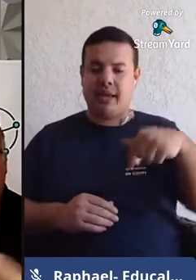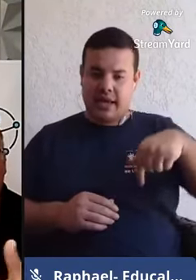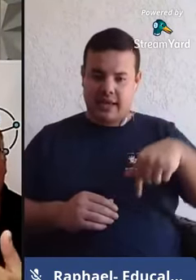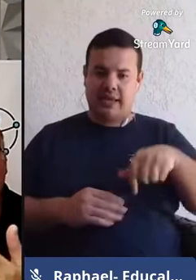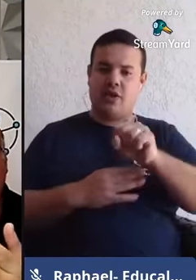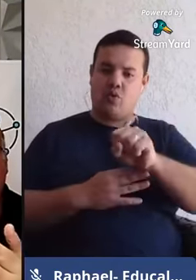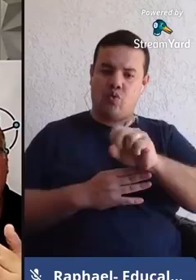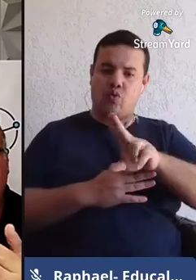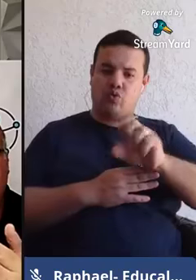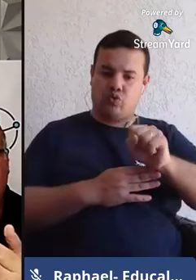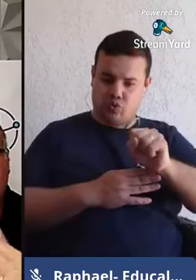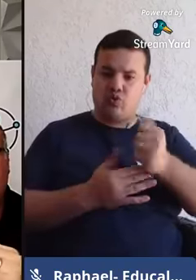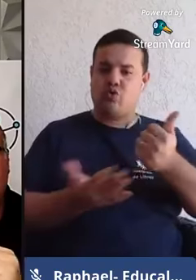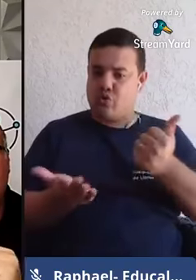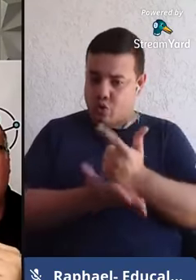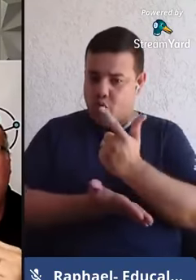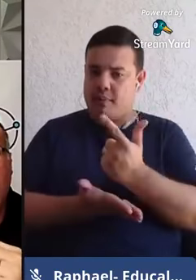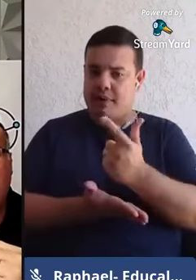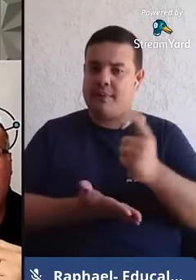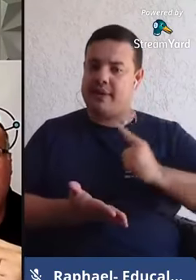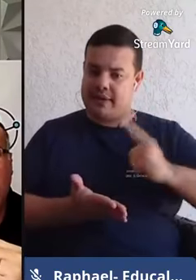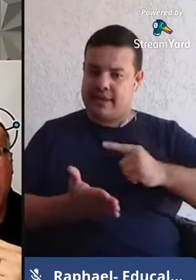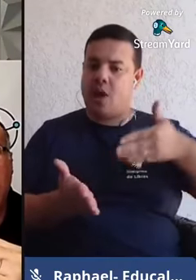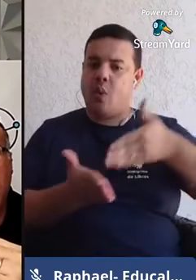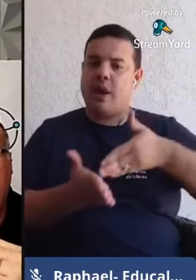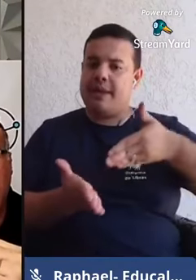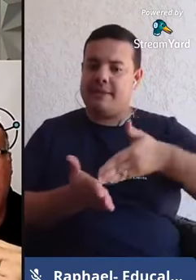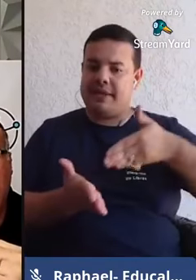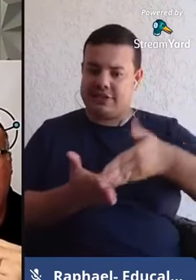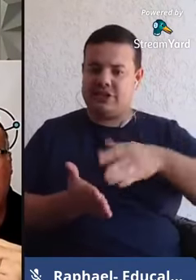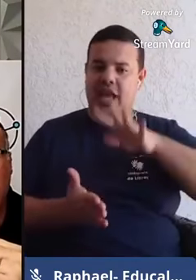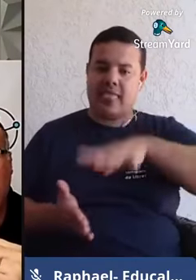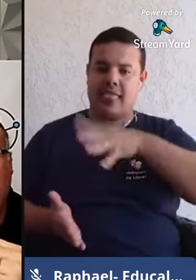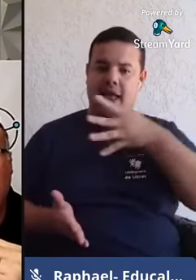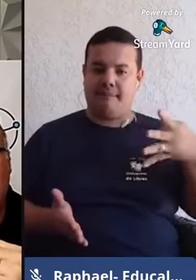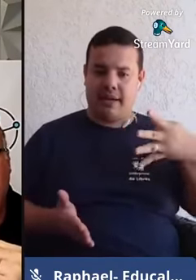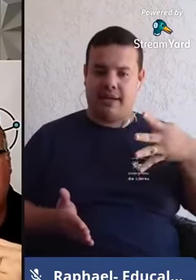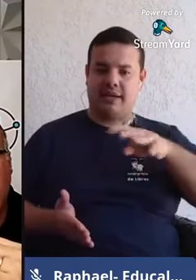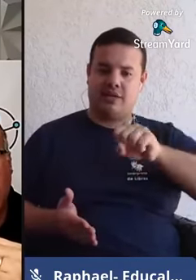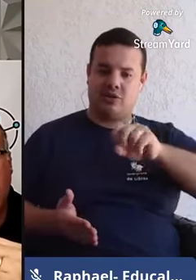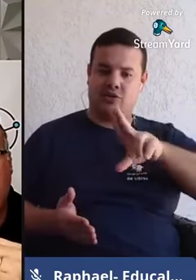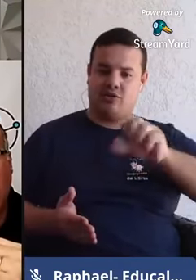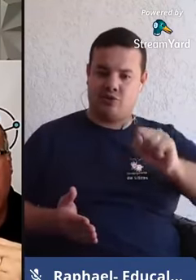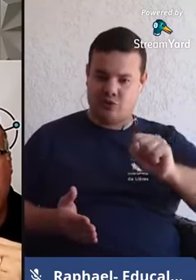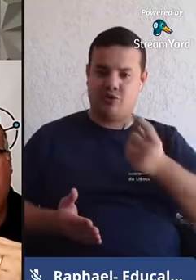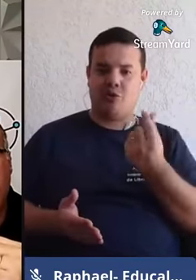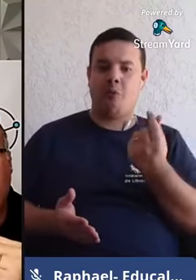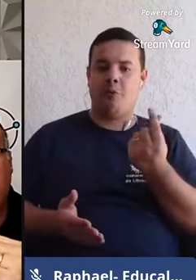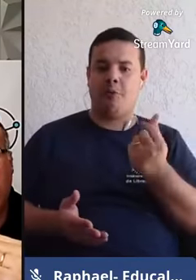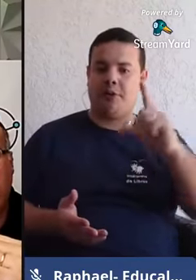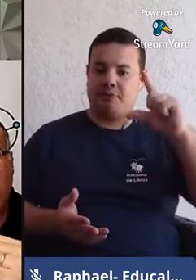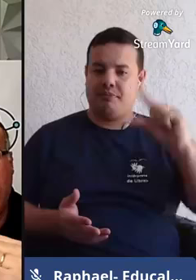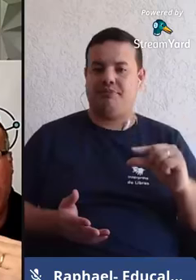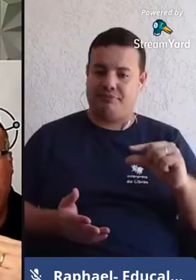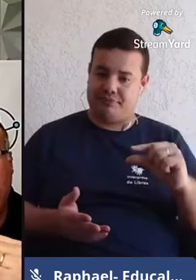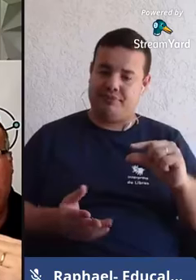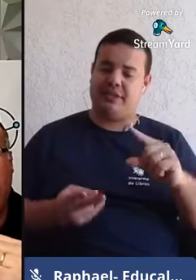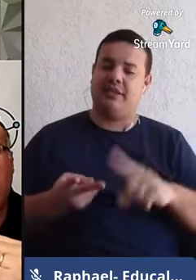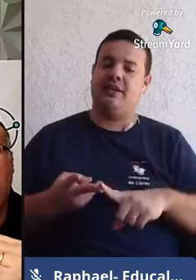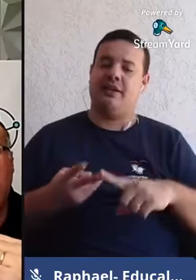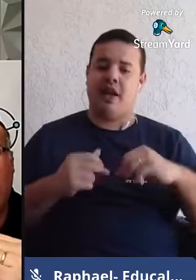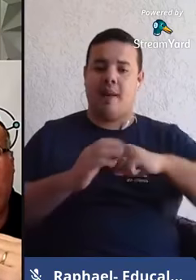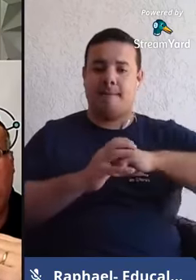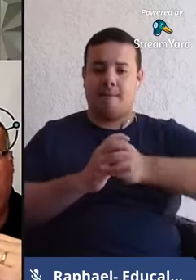quantidade. Mas o SUS tem um limite. Você tem a tabela SUS, e para atender aquela tabela SUS, o preço da cadeira de roda está defasado, o preço da prótese